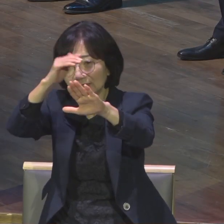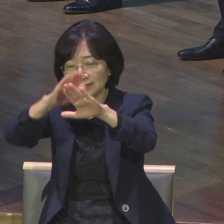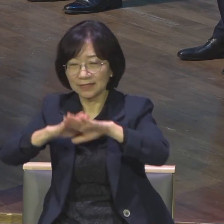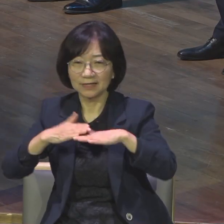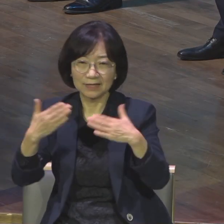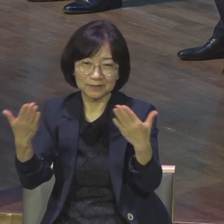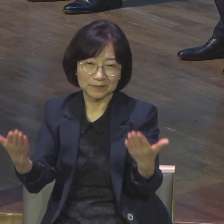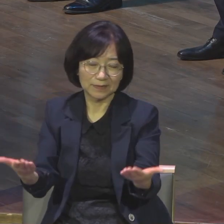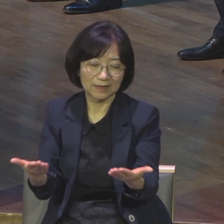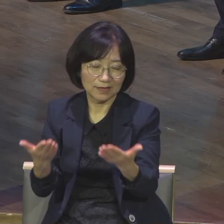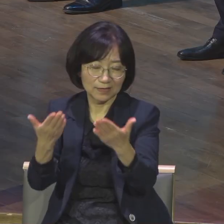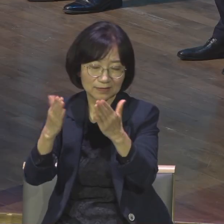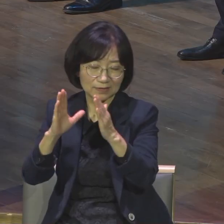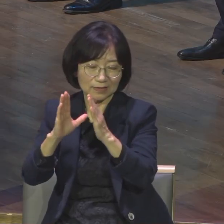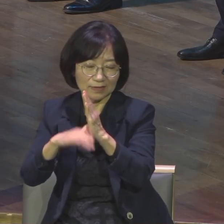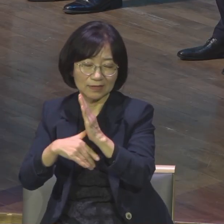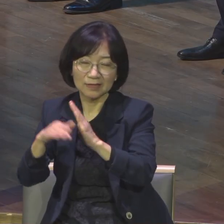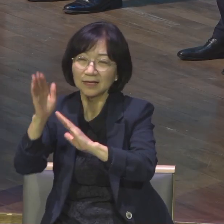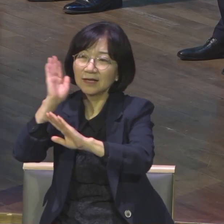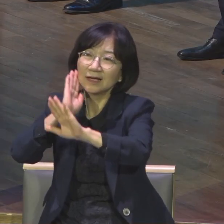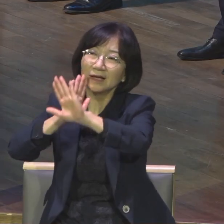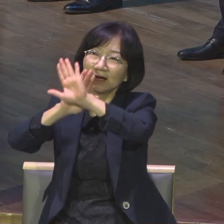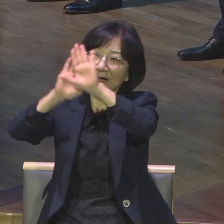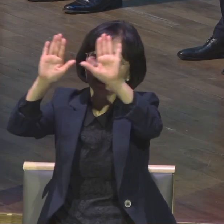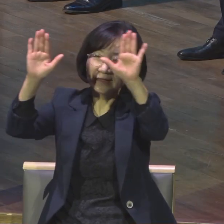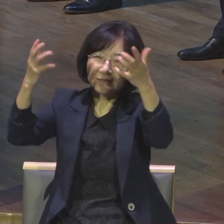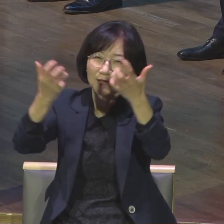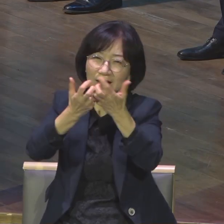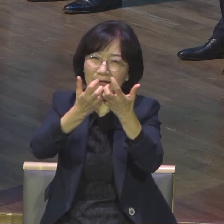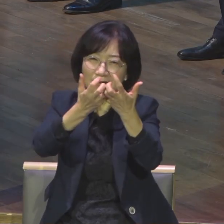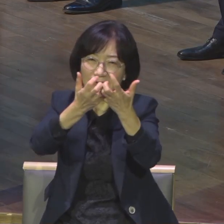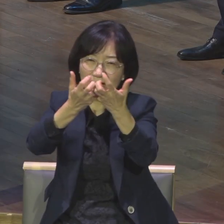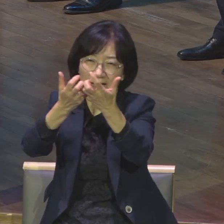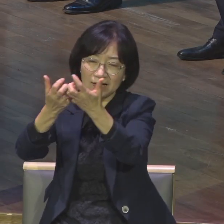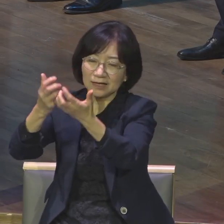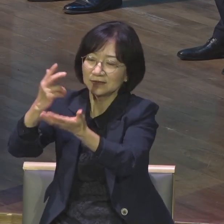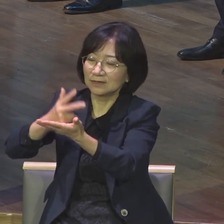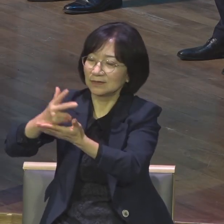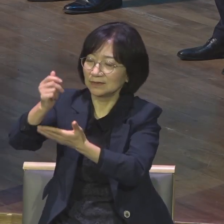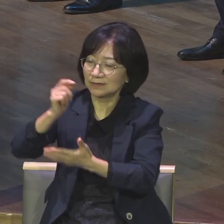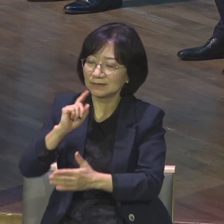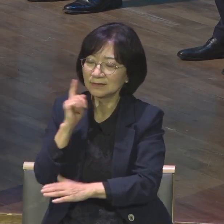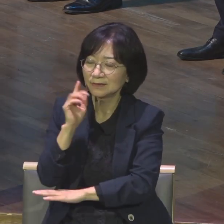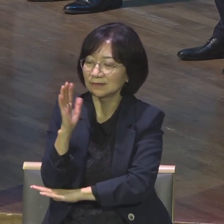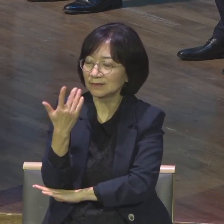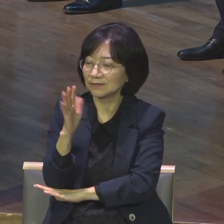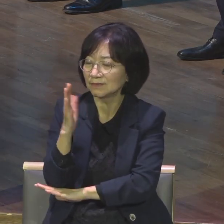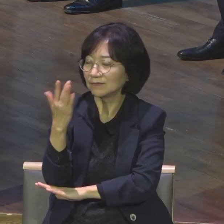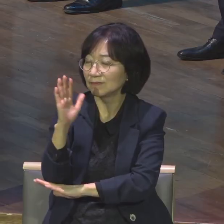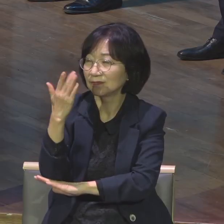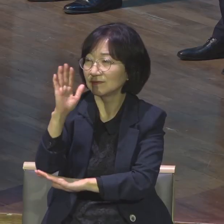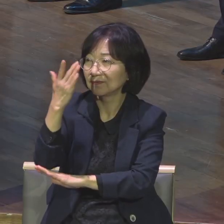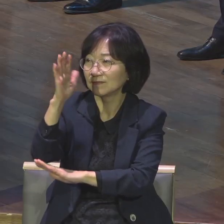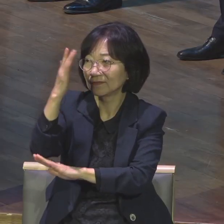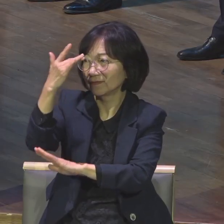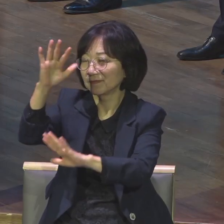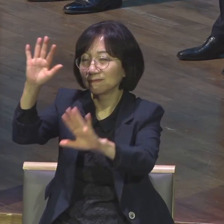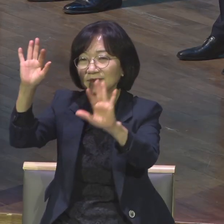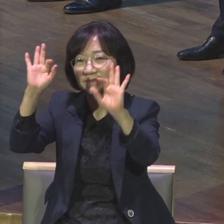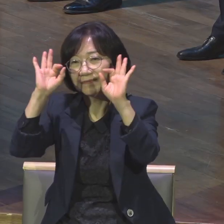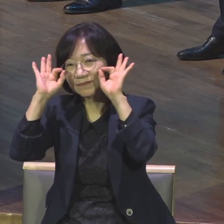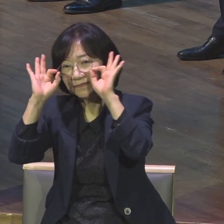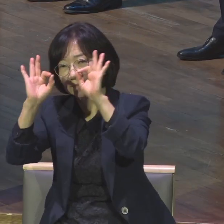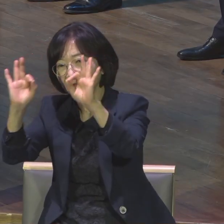주님을 예배할 때 하늘 가득한 주의 영광